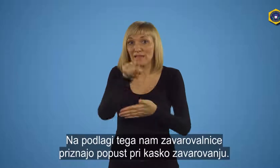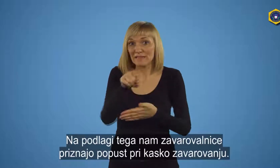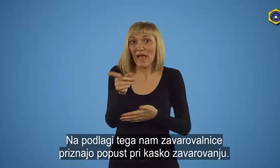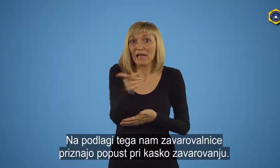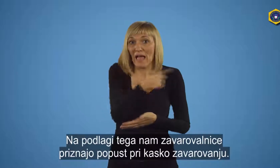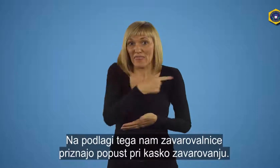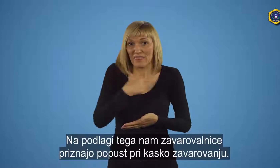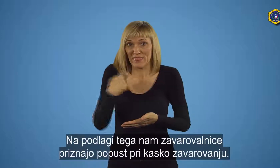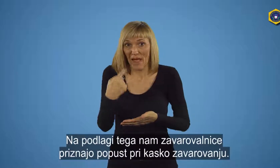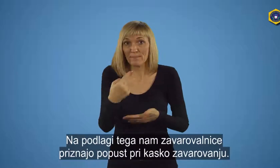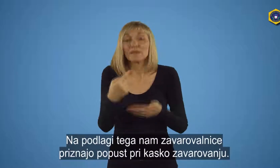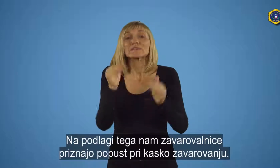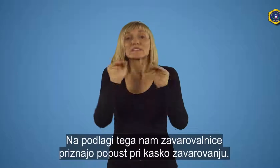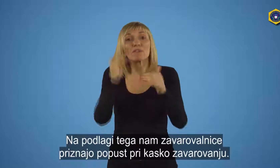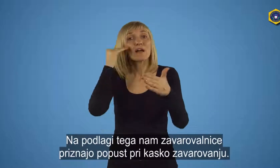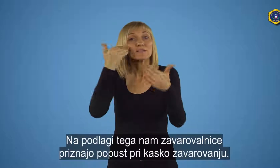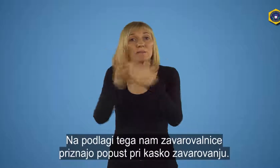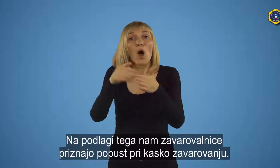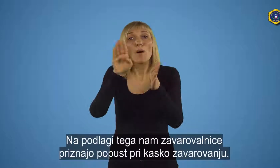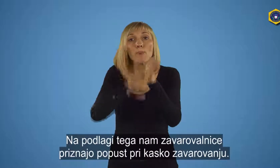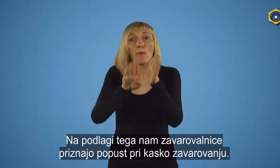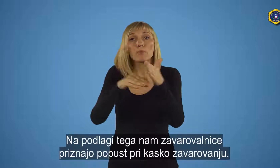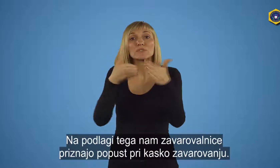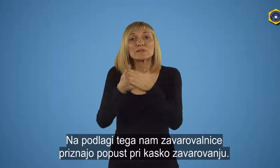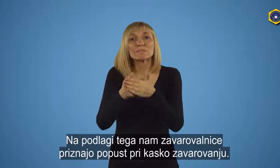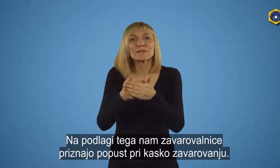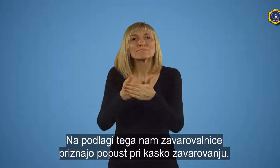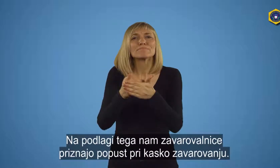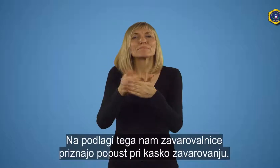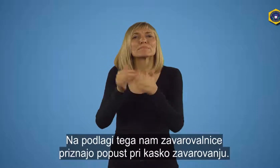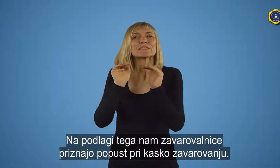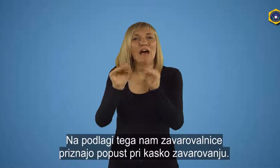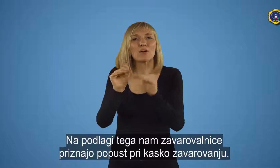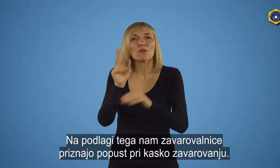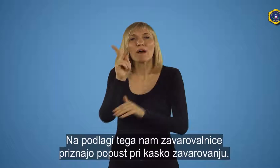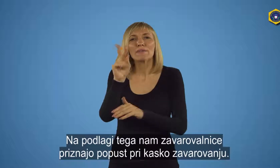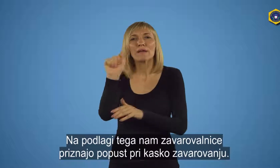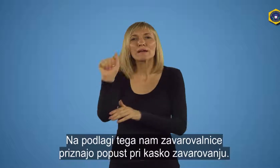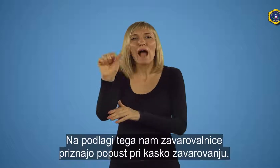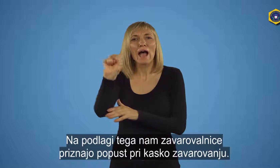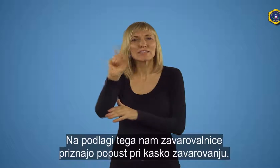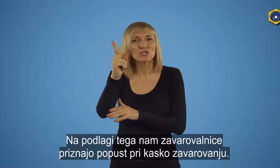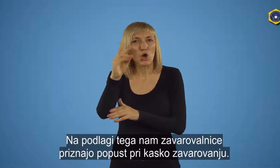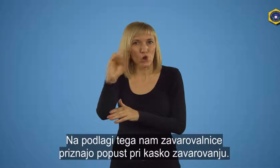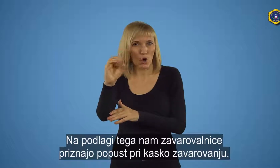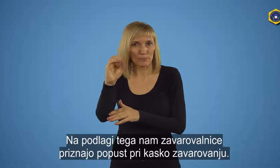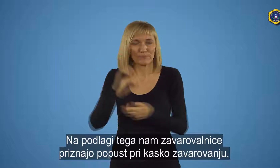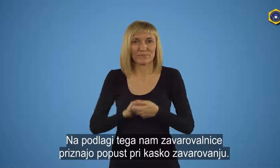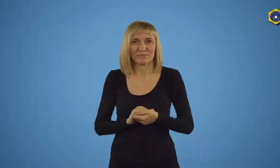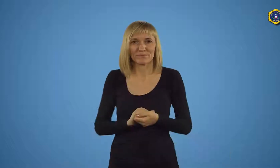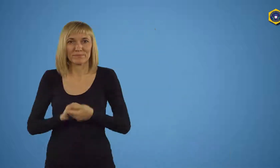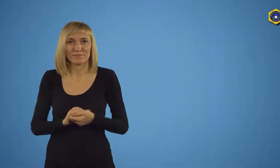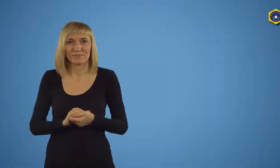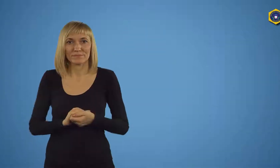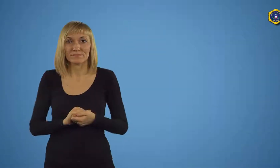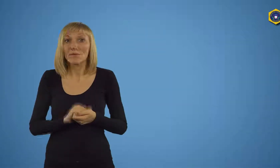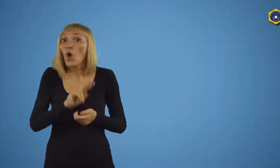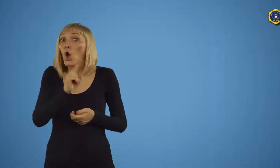Na podlagi tega nam zavarovalnice priznajo popust pri kasko zavarovanju.